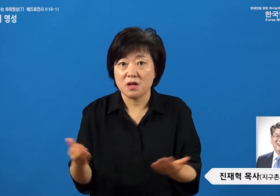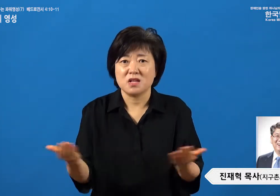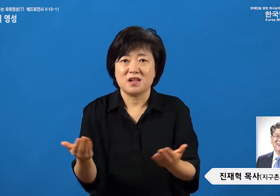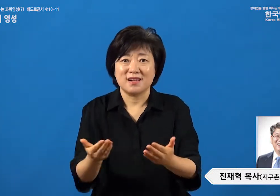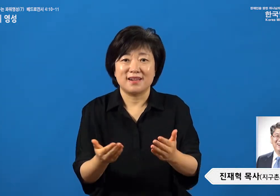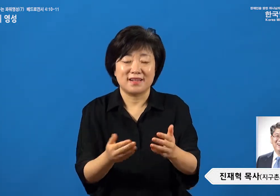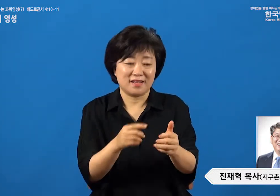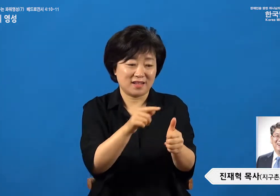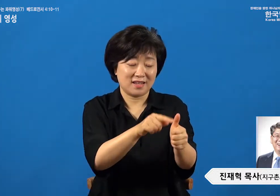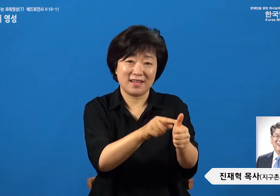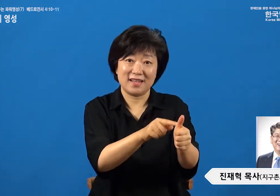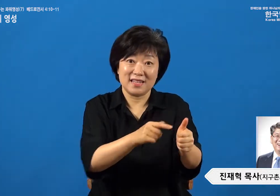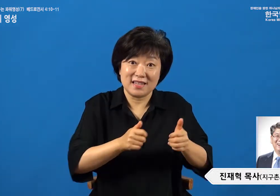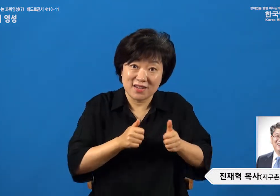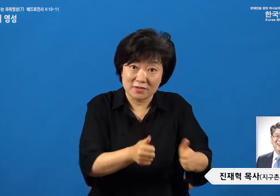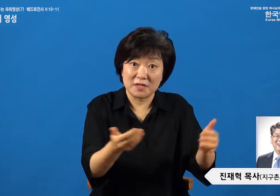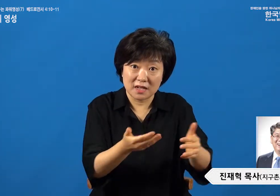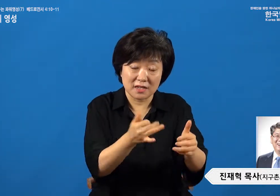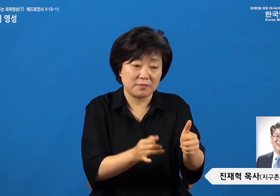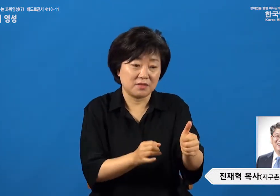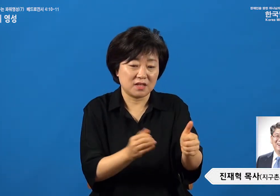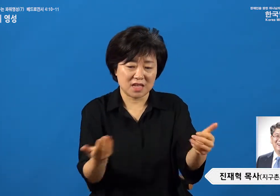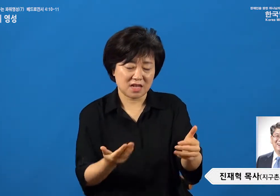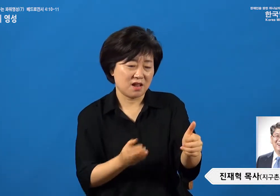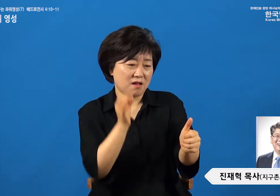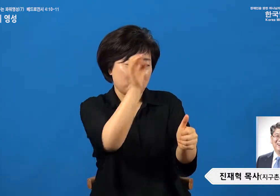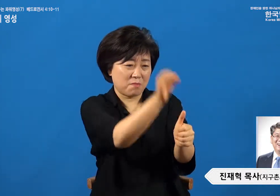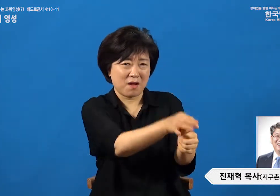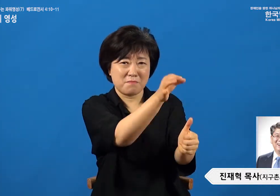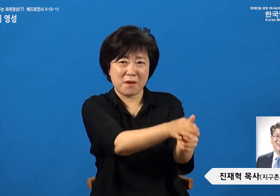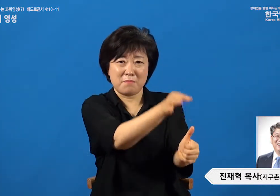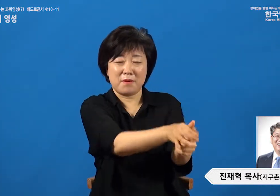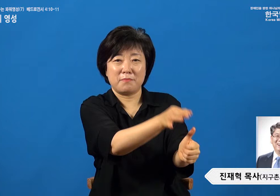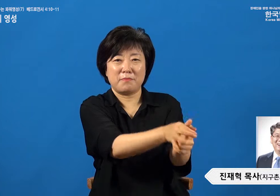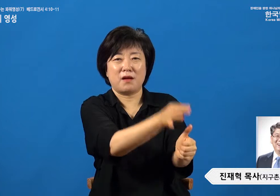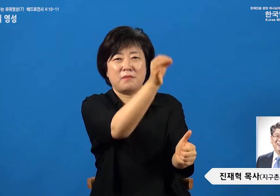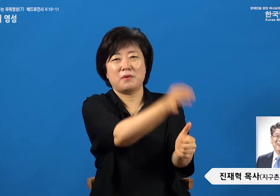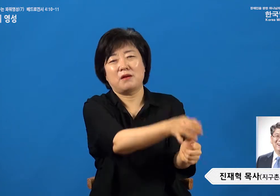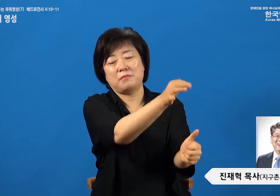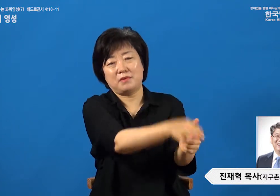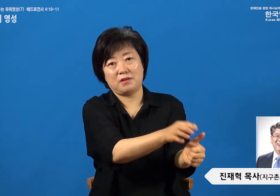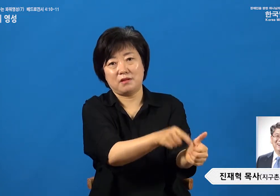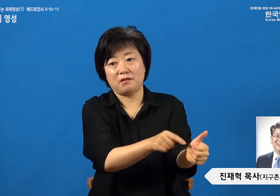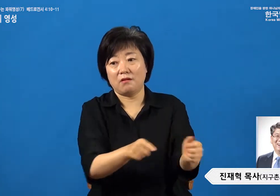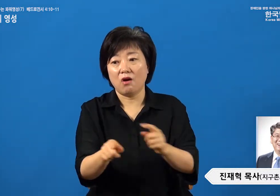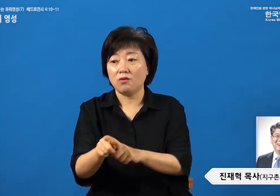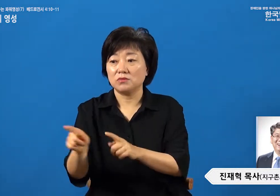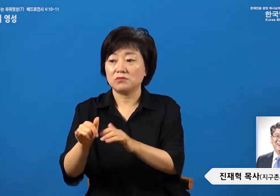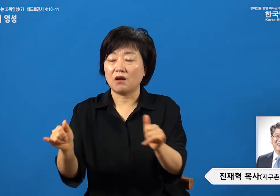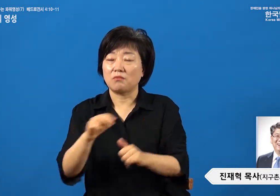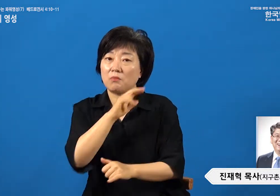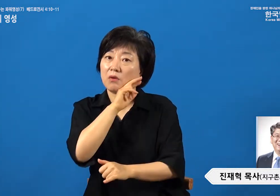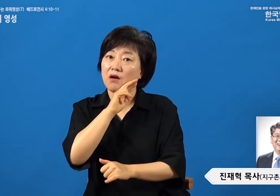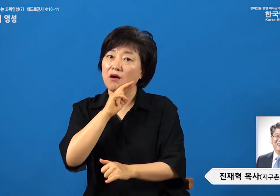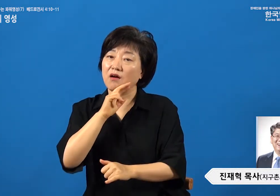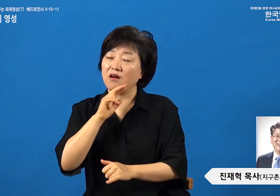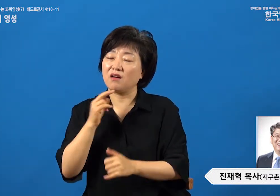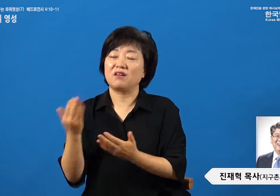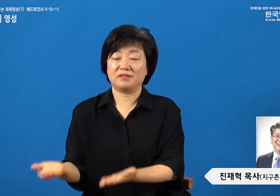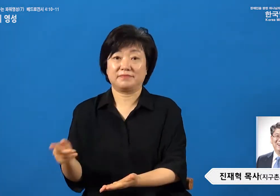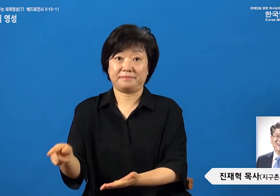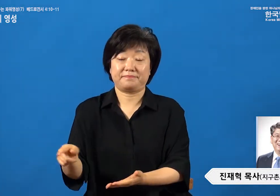하고 있는 모습을 보게 됩니다. 오늘 우리는 봉사의 영성이란 말씀을